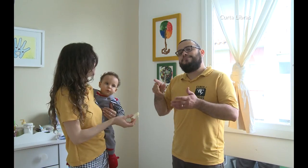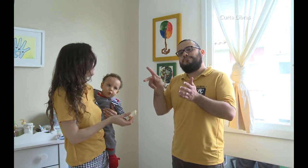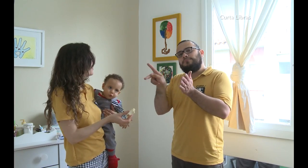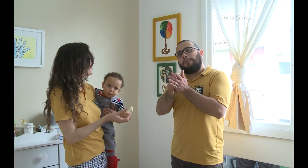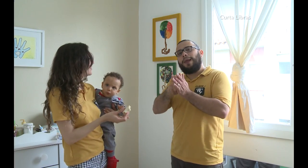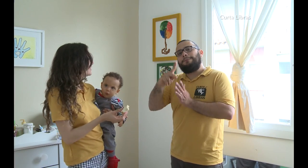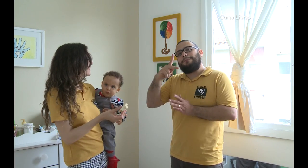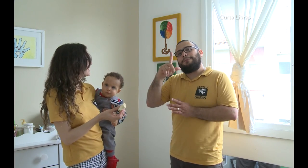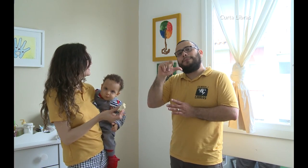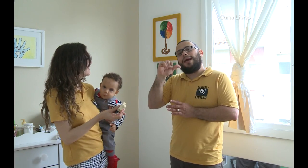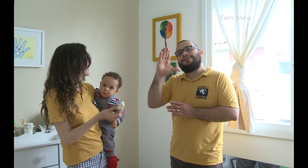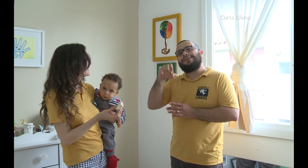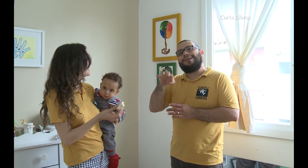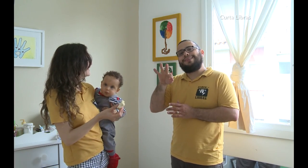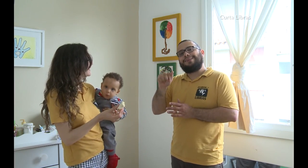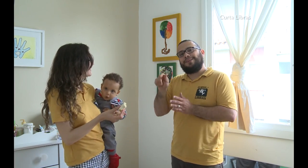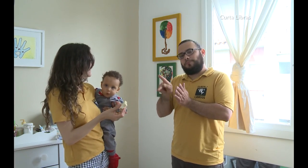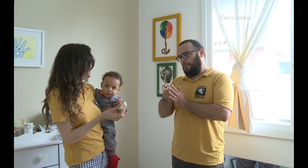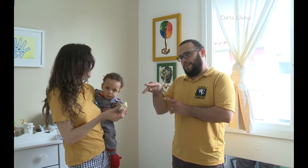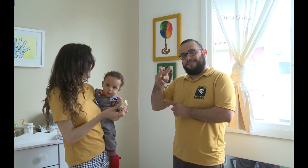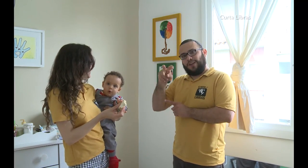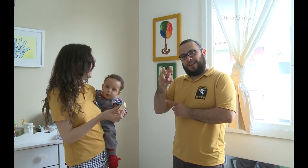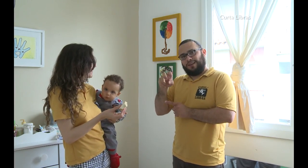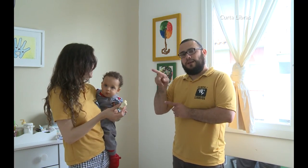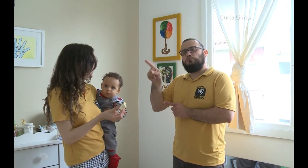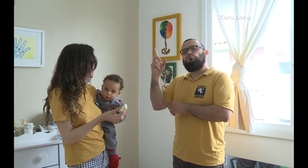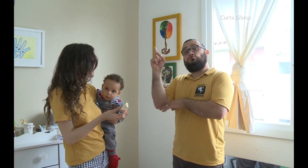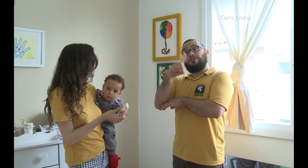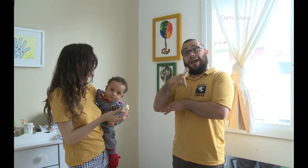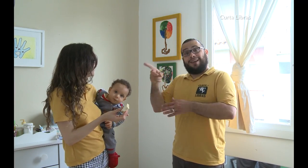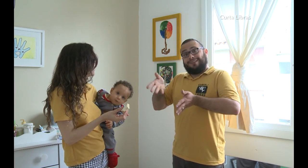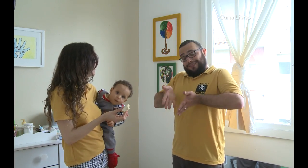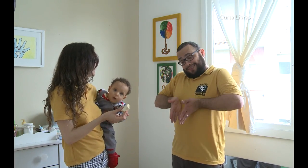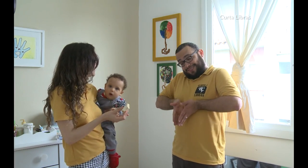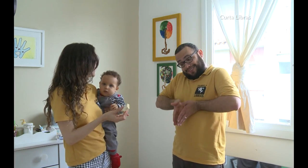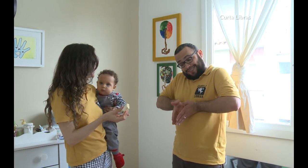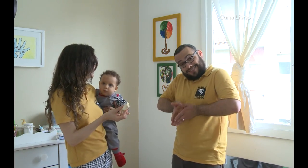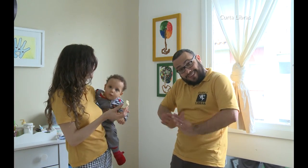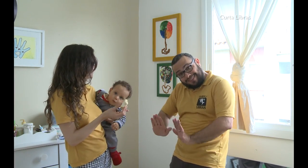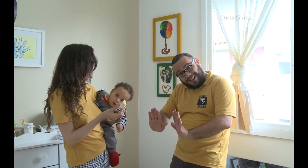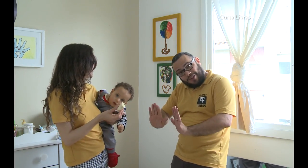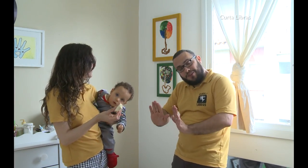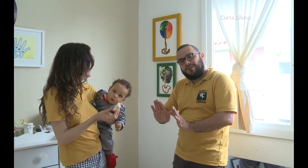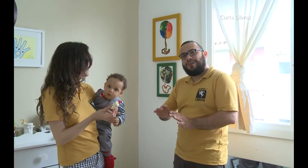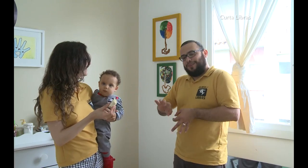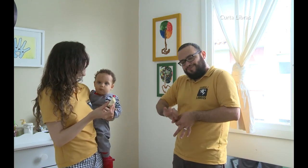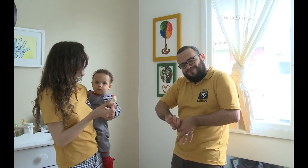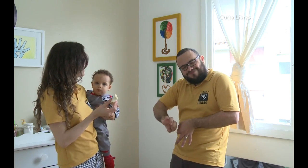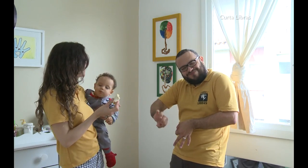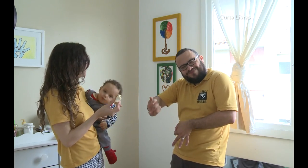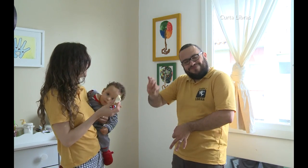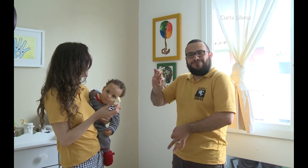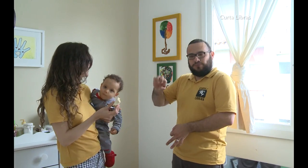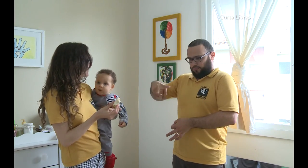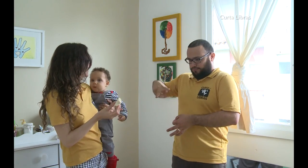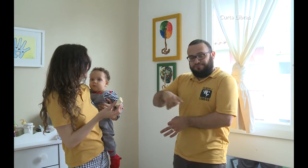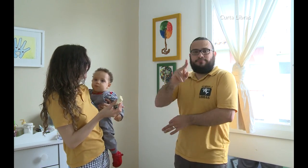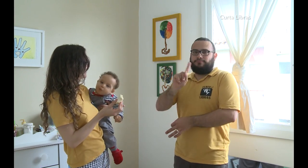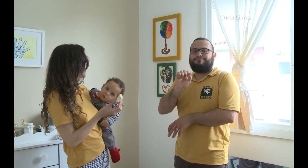No dia que ela nasceu Ela ficou ligada ao cordão umbilical Até o pulso cessar Só depois